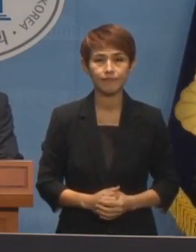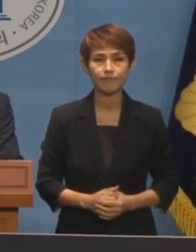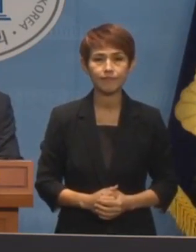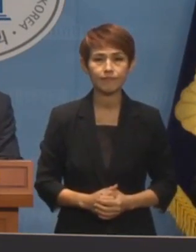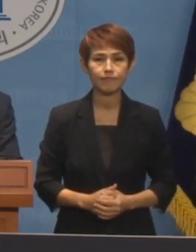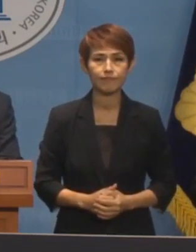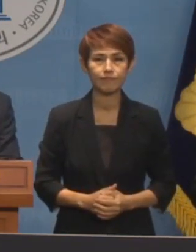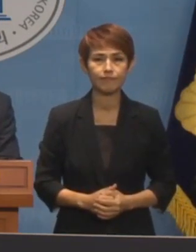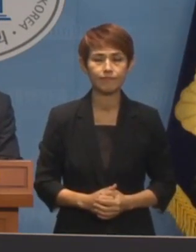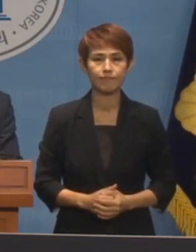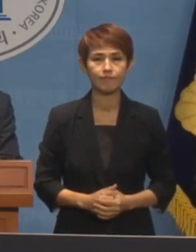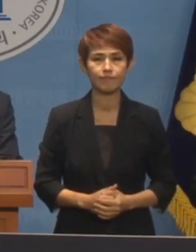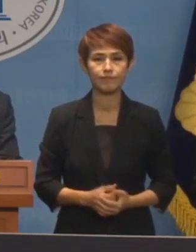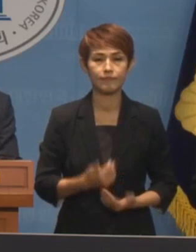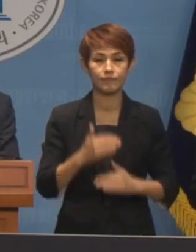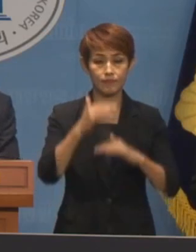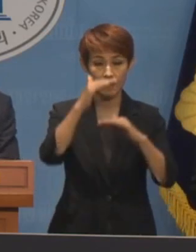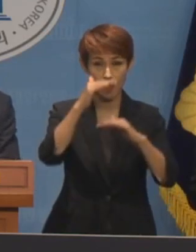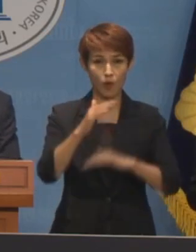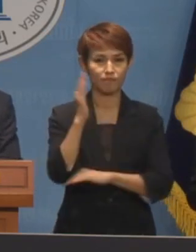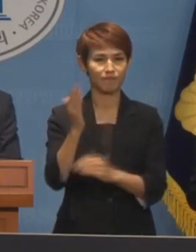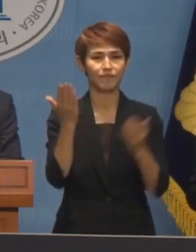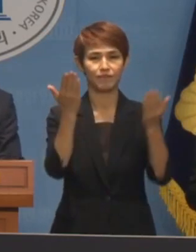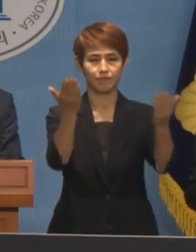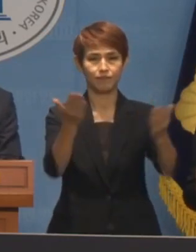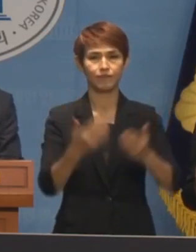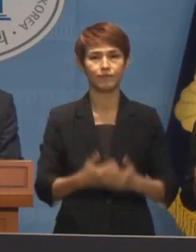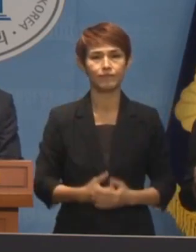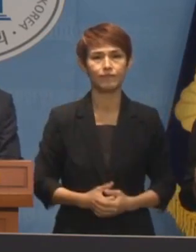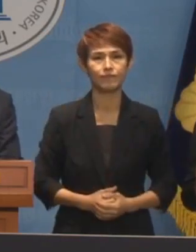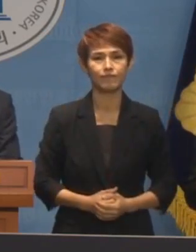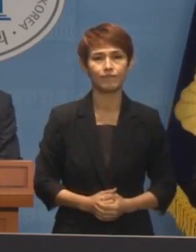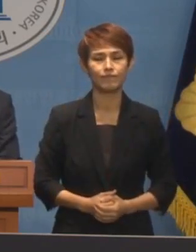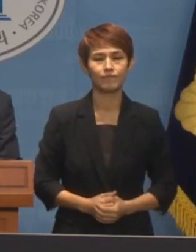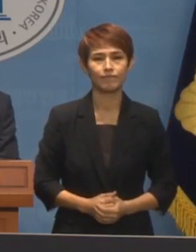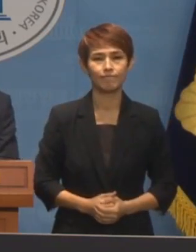이어서 성명서 낭독의 시간입니다.